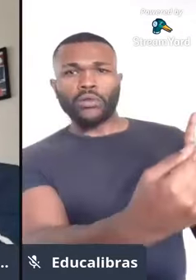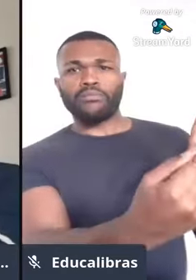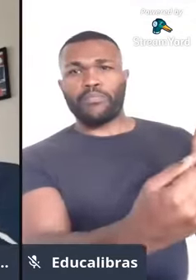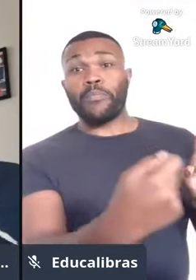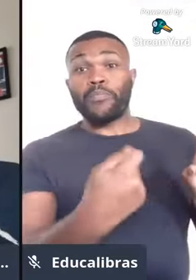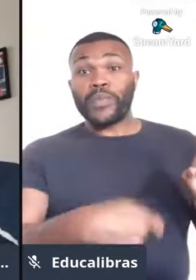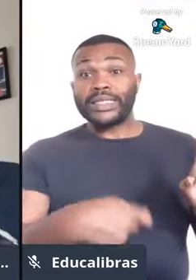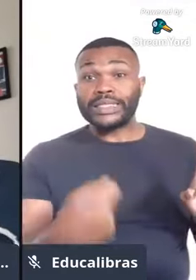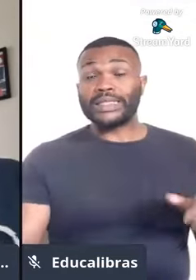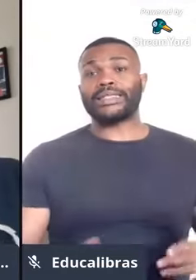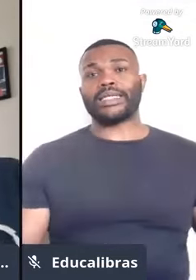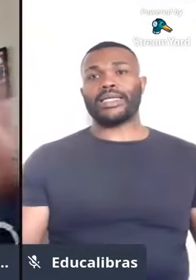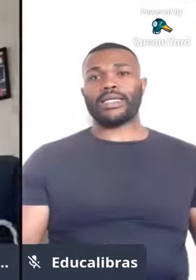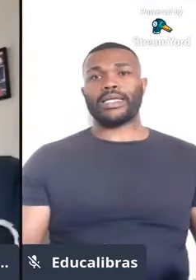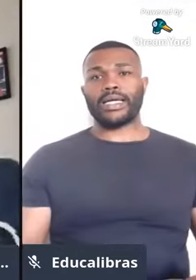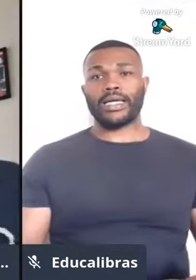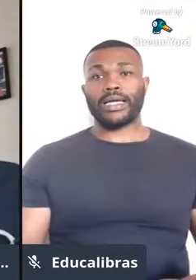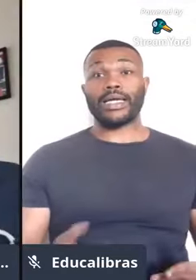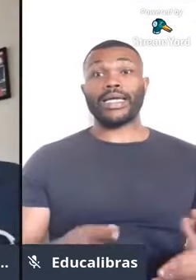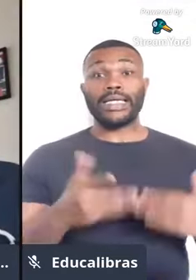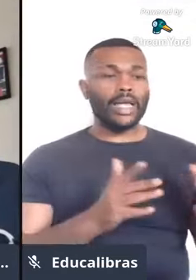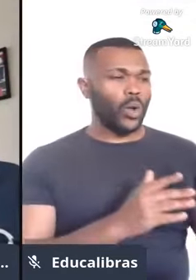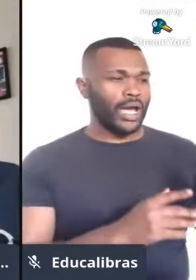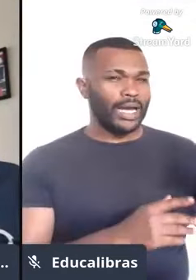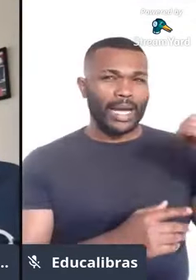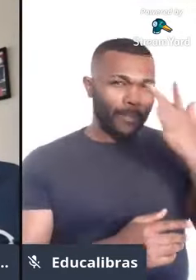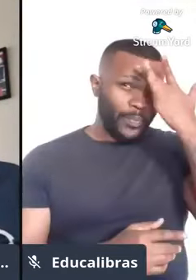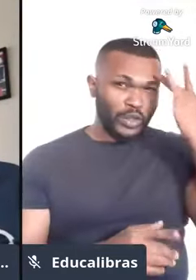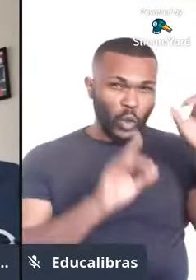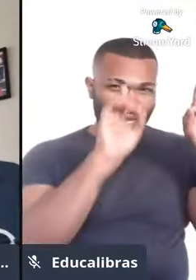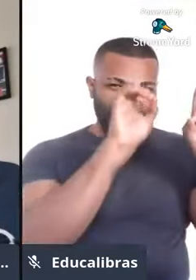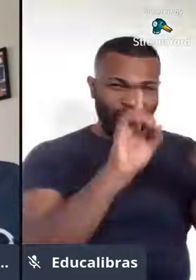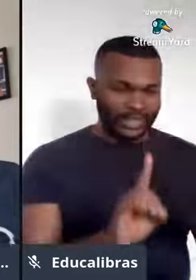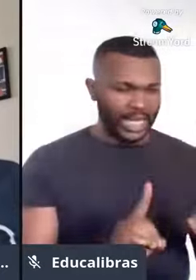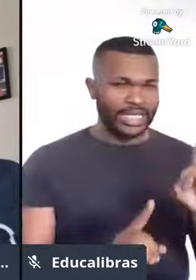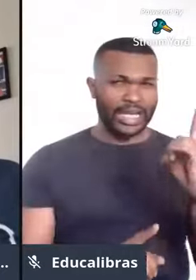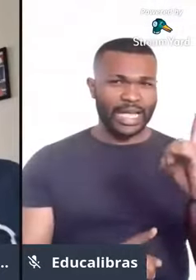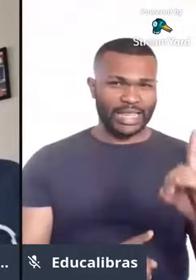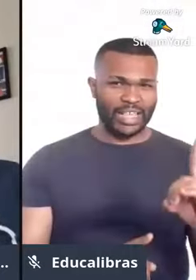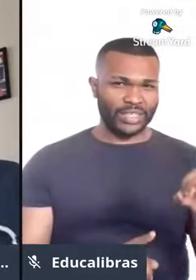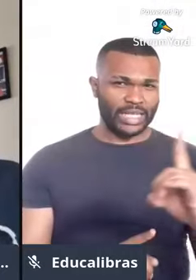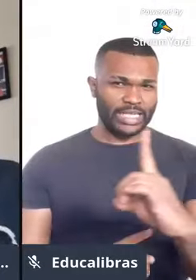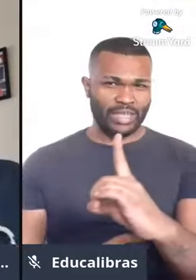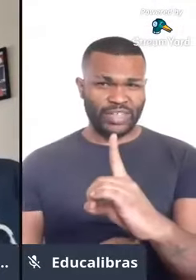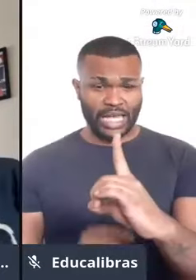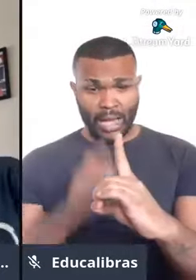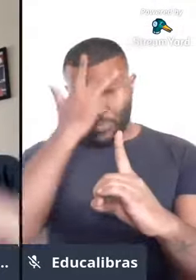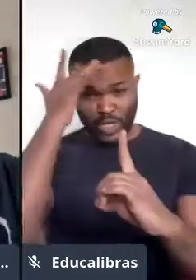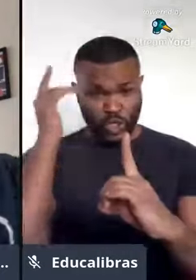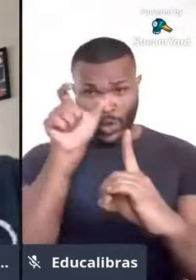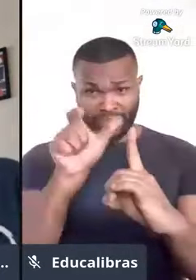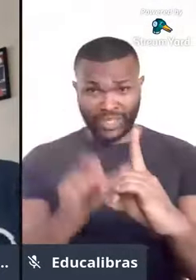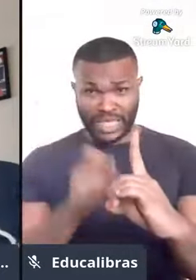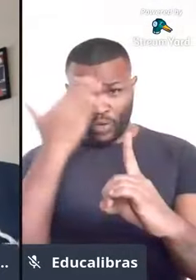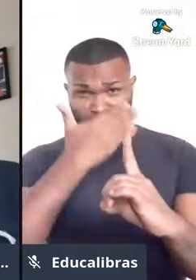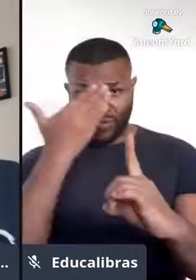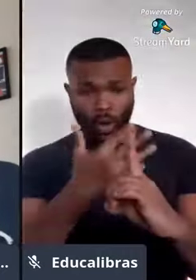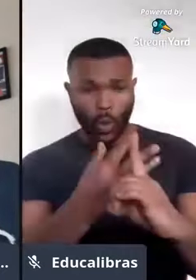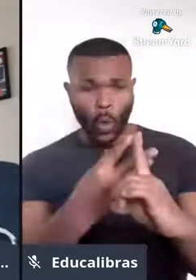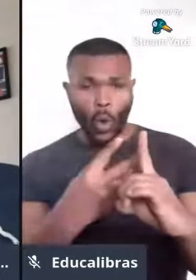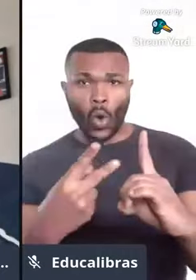sair. E a partir da destruição dessa redoma de invisibilidade, começar a perceber que todos os públicos